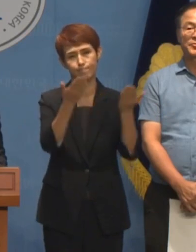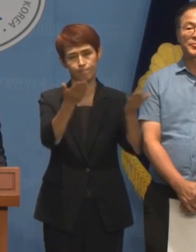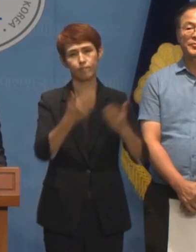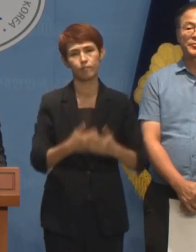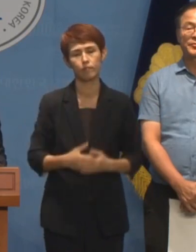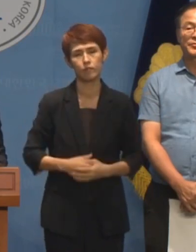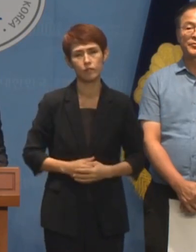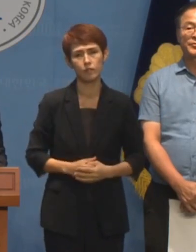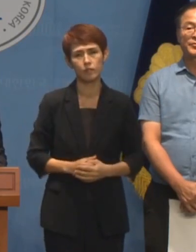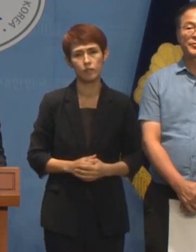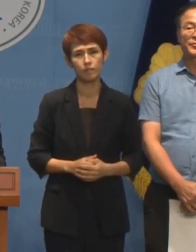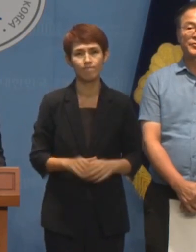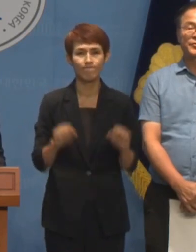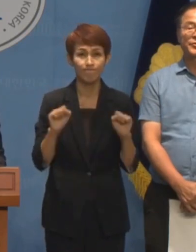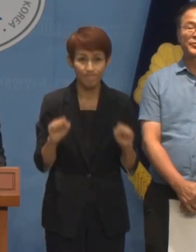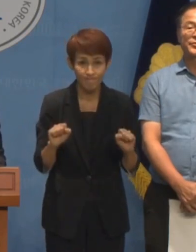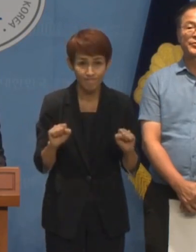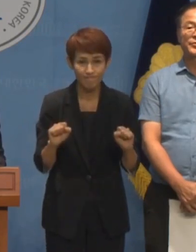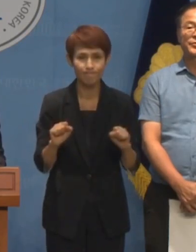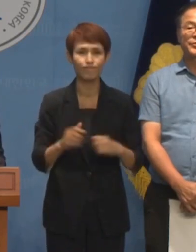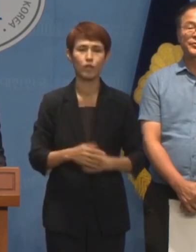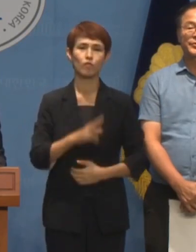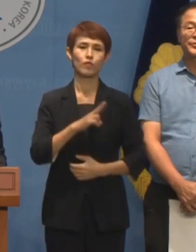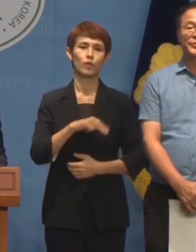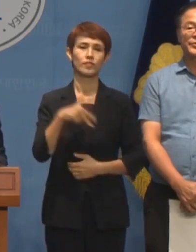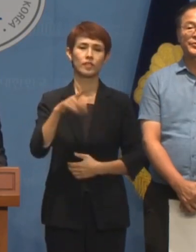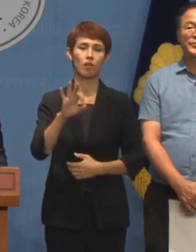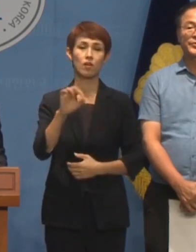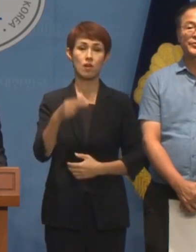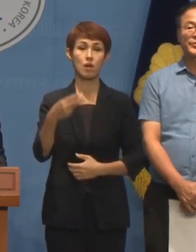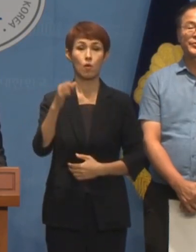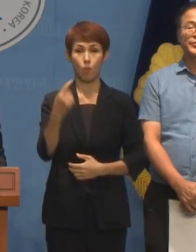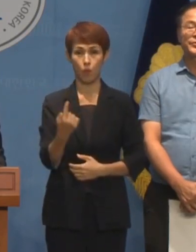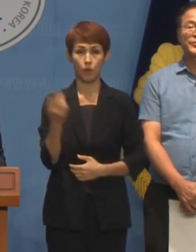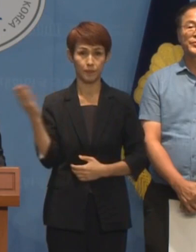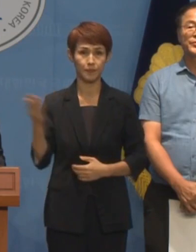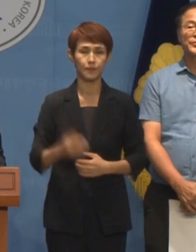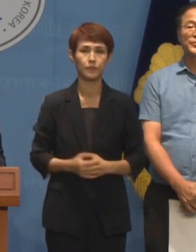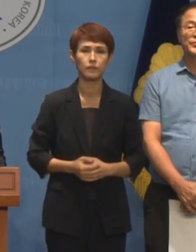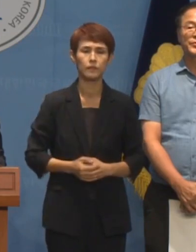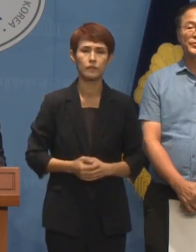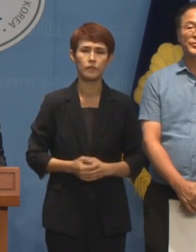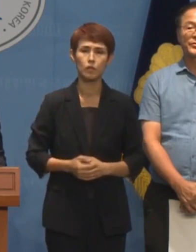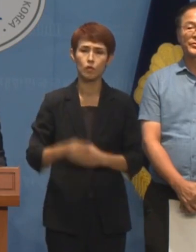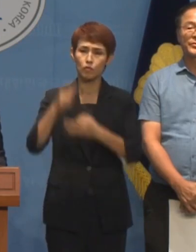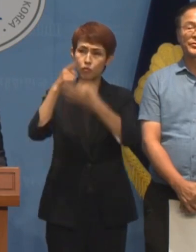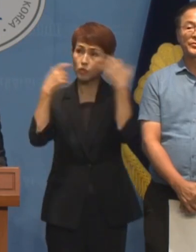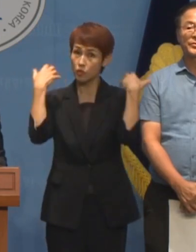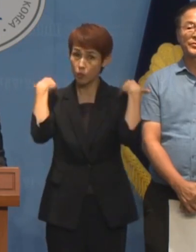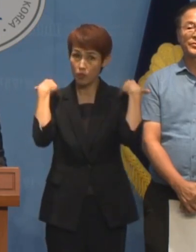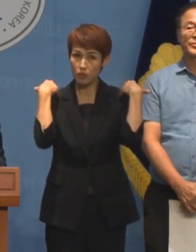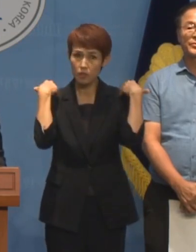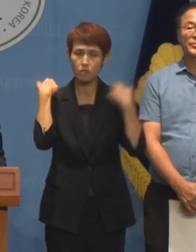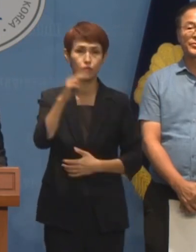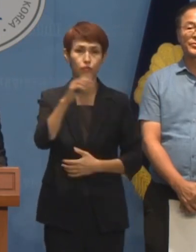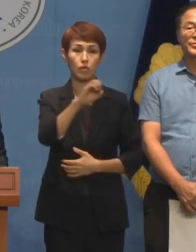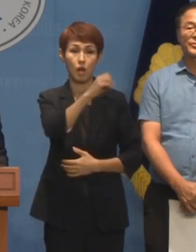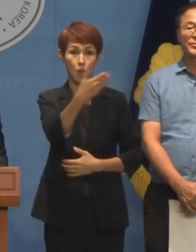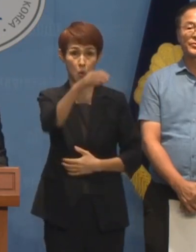올립니다. 안녕하십니까. 정의로 국회의원입니다. 윤석열 정권이 여주 양평의 민주당 국회의원